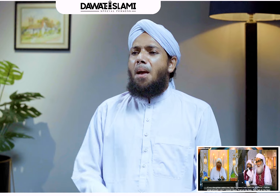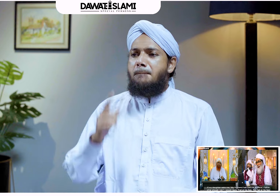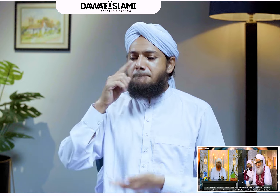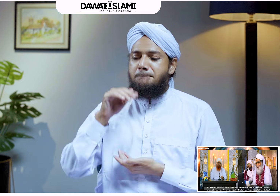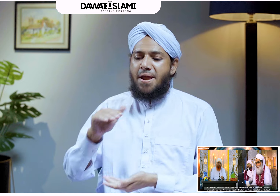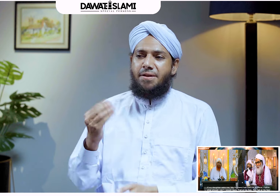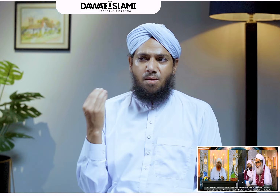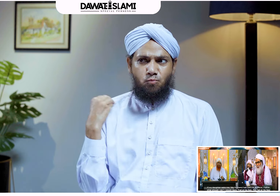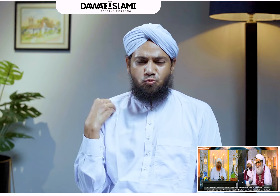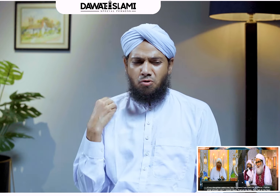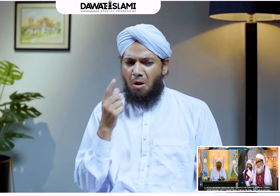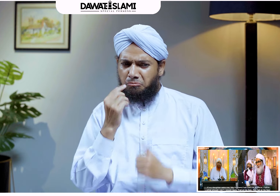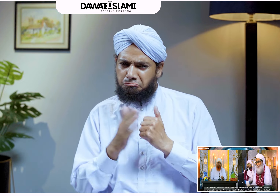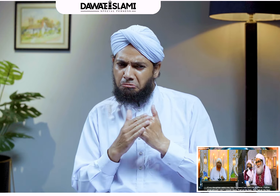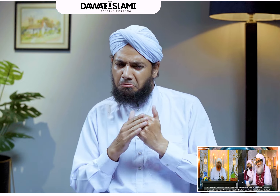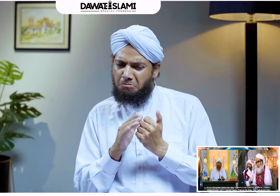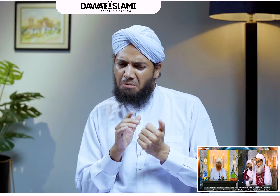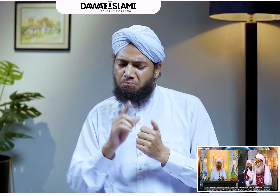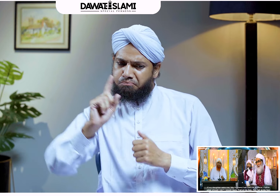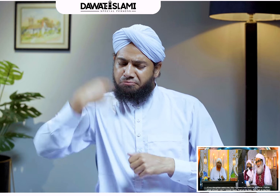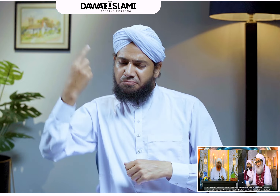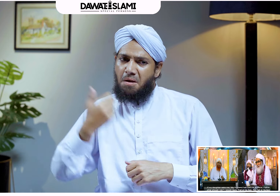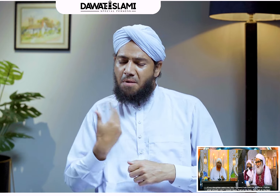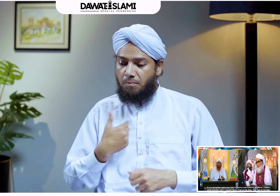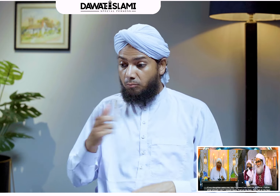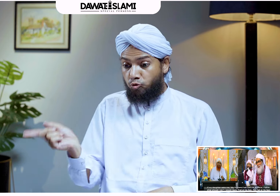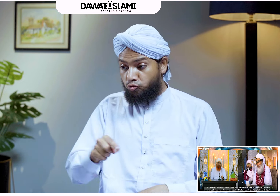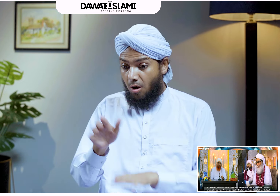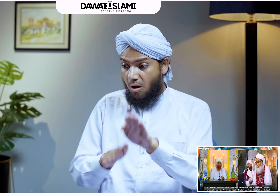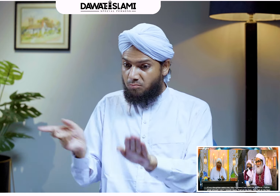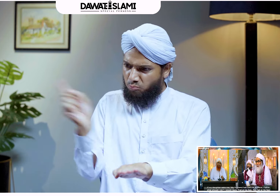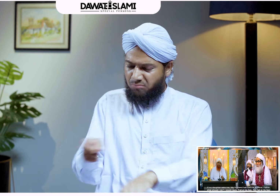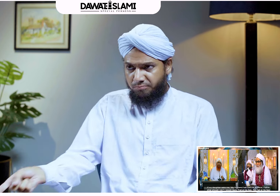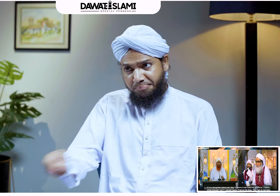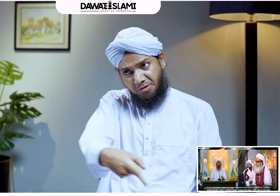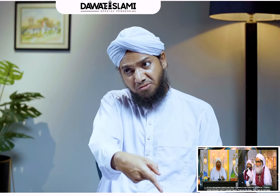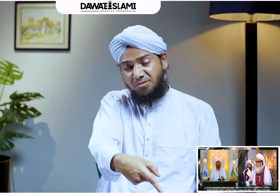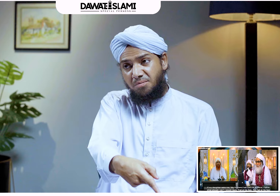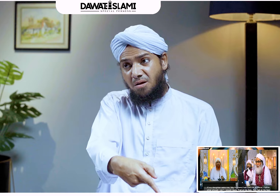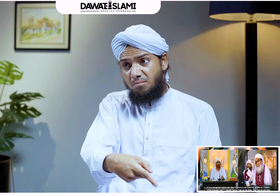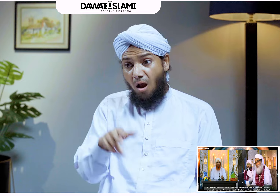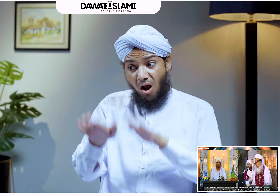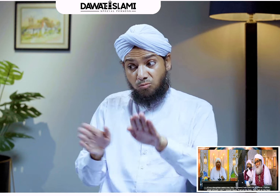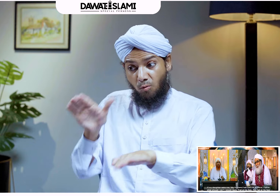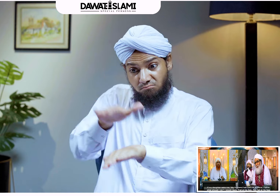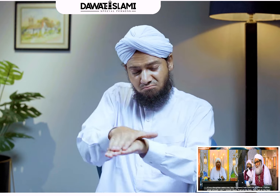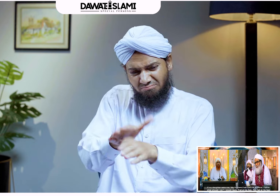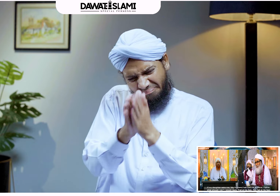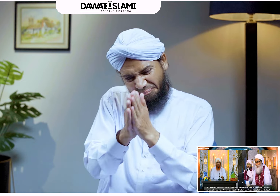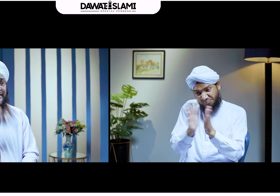میری بیٹی مجھے پوچھے نا کہ شوہر نے بول دیا چلی جا باپا کیا کروں, میں بولوں قدموں میں پڑ جا. اوئے عادل قدموں میں پڑ جا.